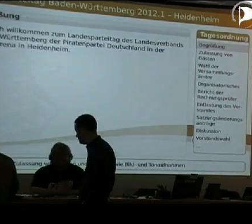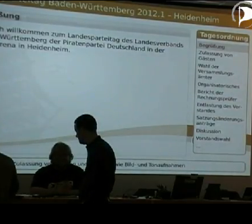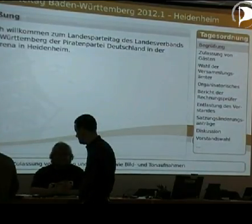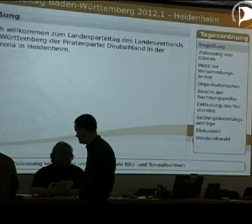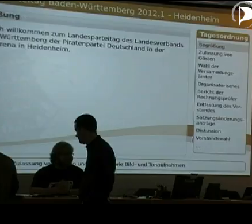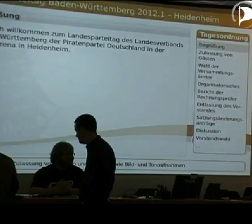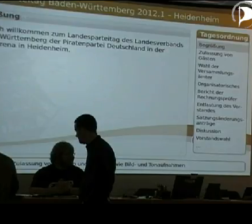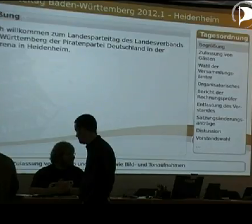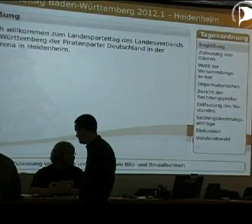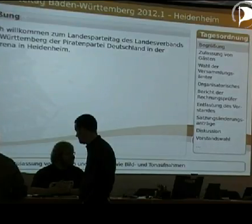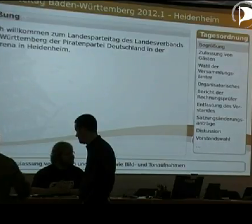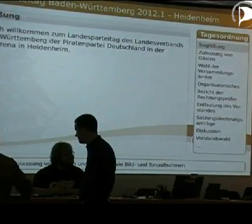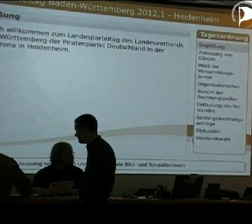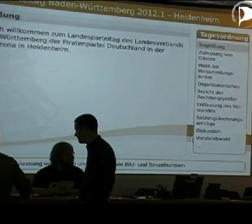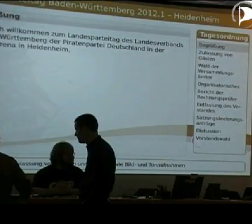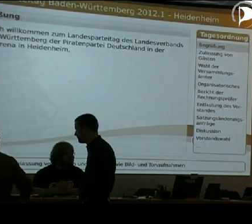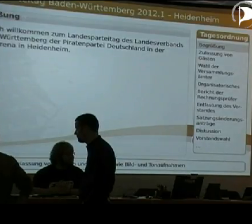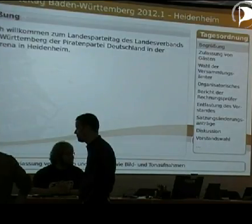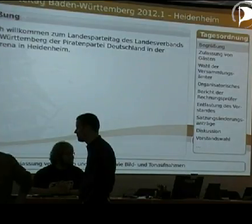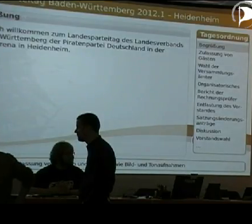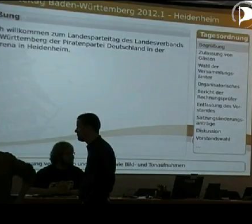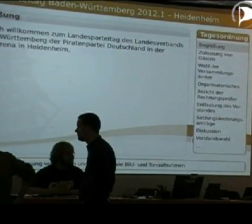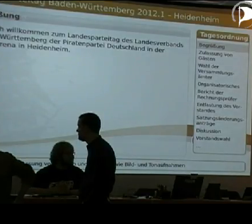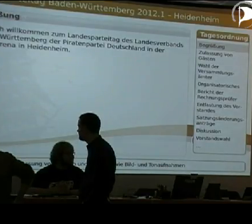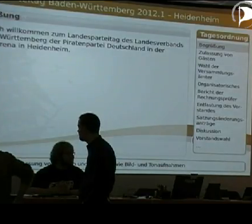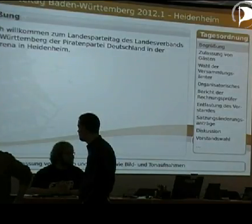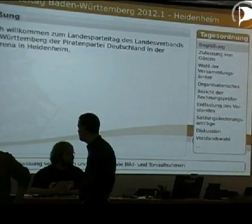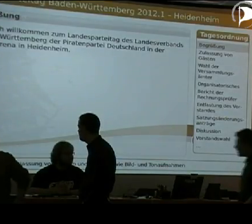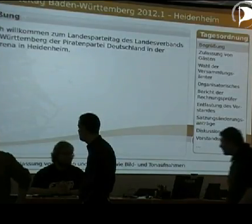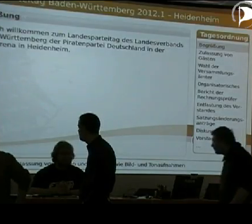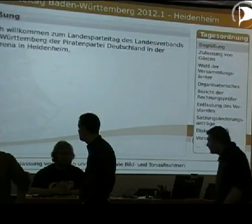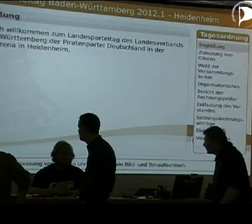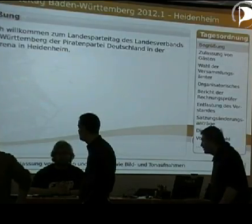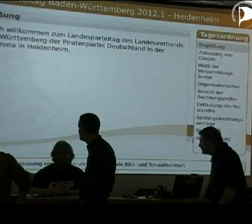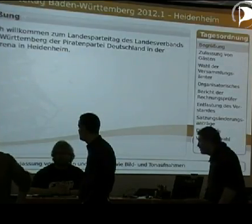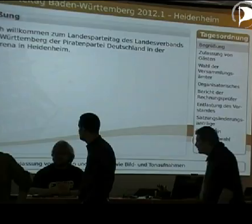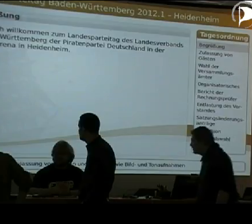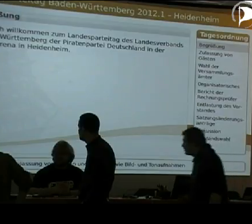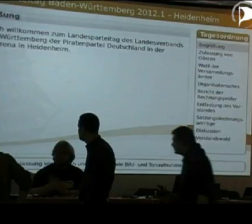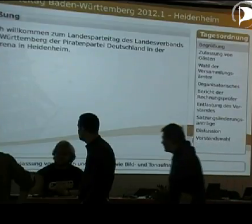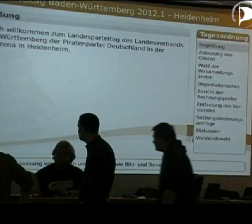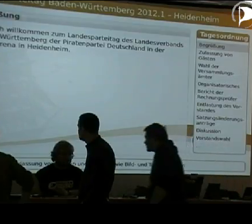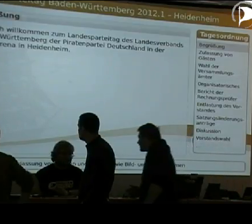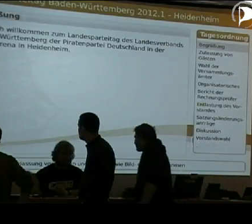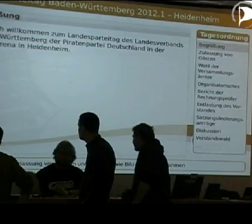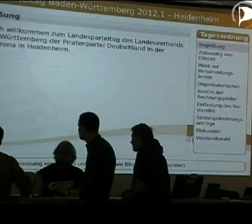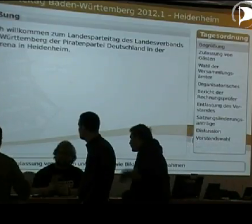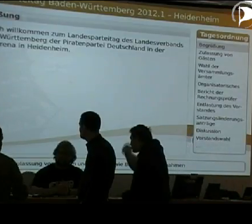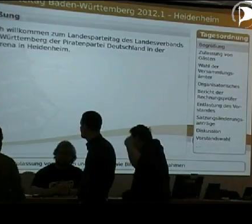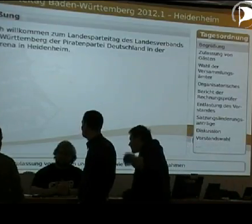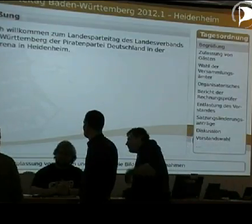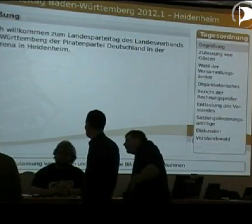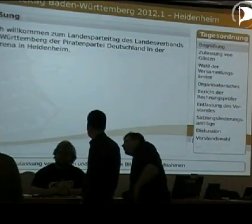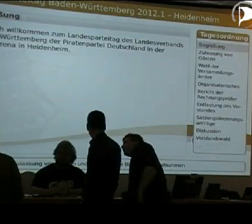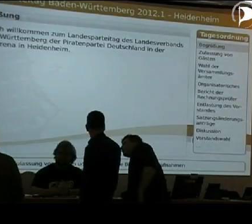infos austauschen wenn irgendwas brauchst in dem chat bin ich dann permanent online okay also dass wir drin wenn du irgendwelche infos welche namen und so weiter braucht einfach sich die